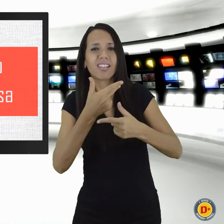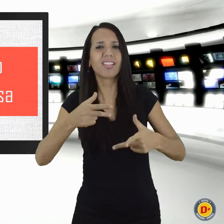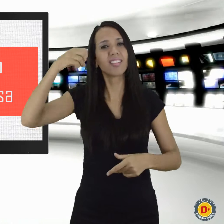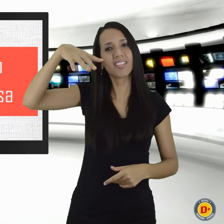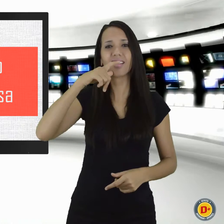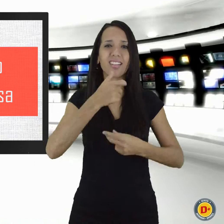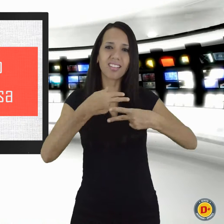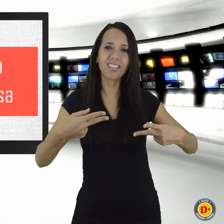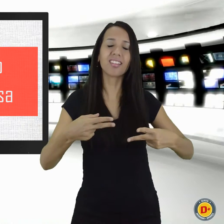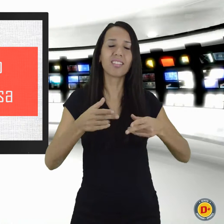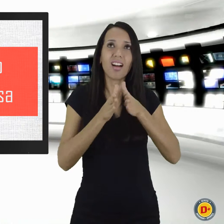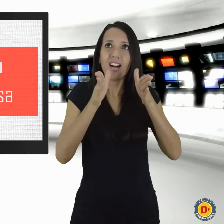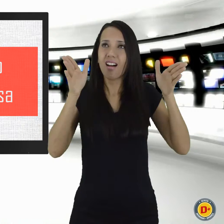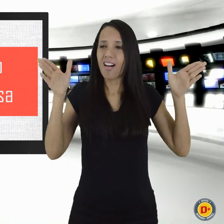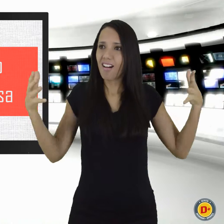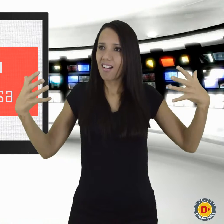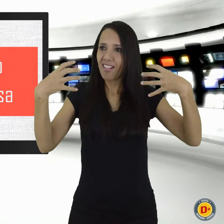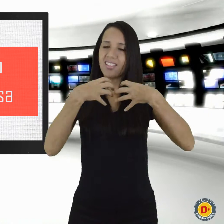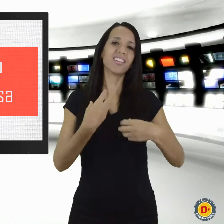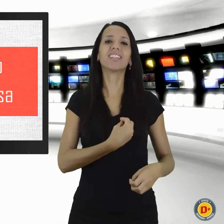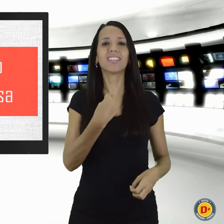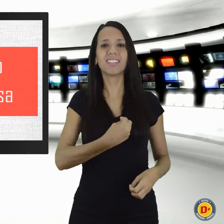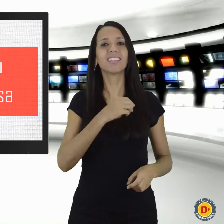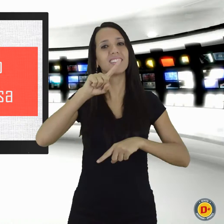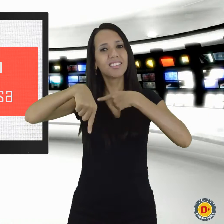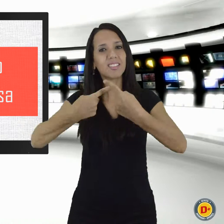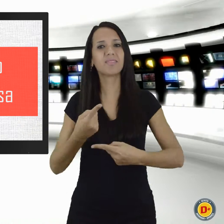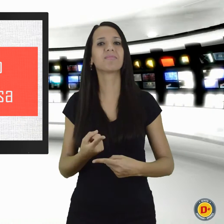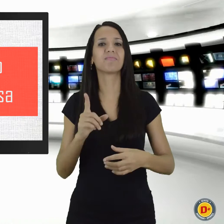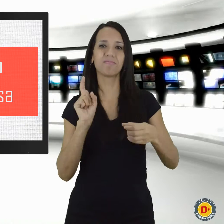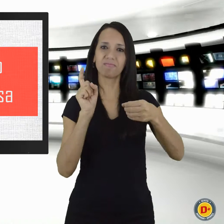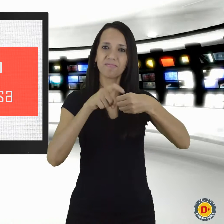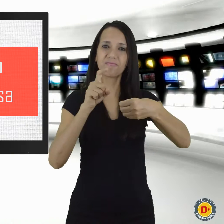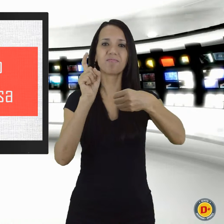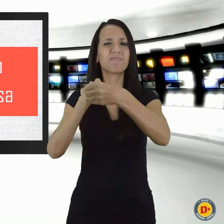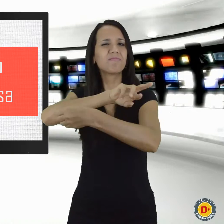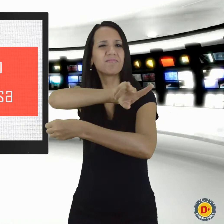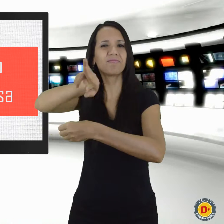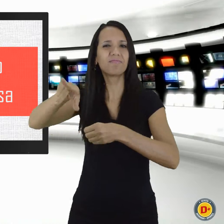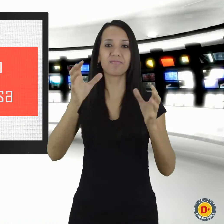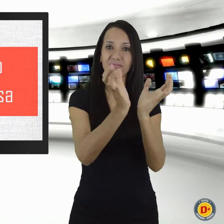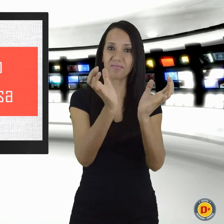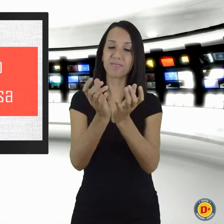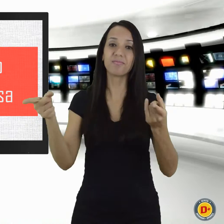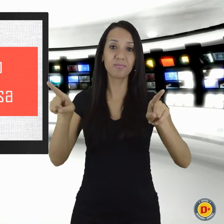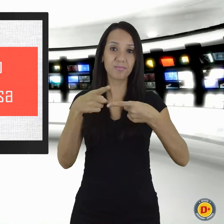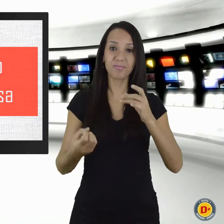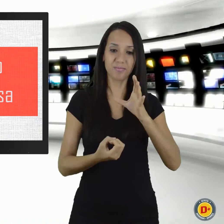minha vida. Depois de integrar inúmeros grupos musicais, em 2013, ele montou a Dudé e a Máfia,